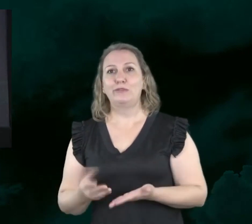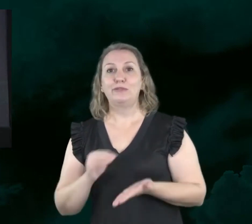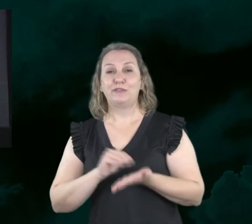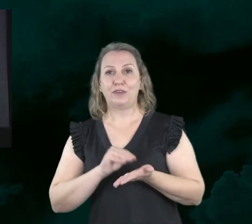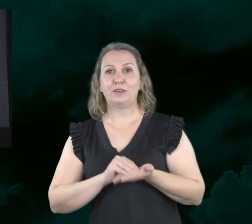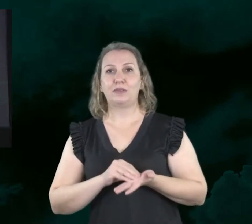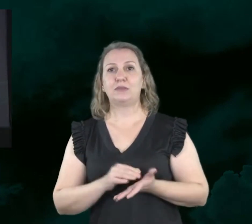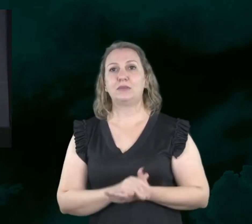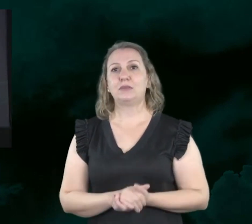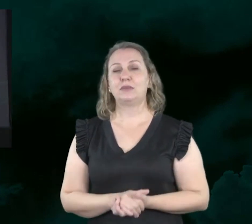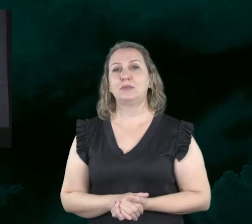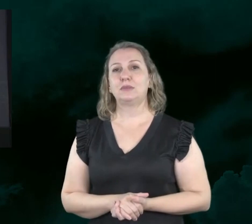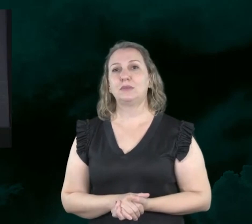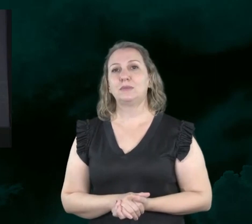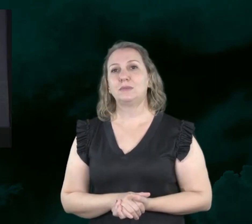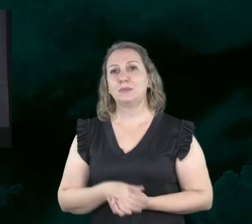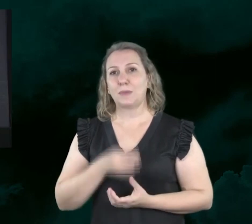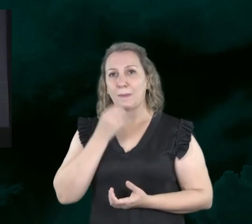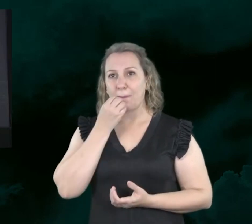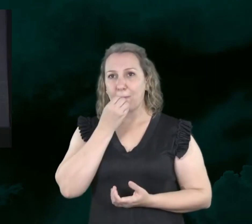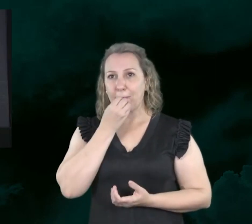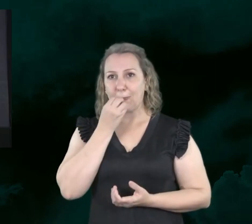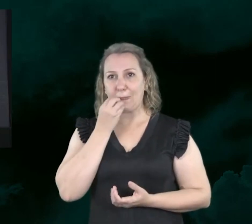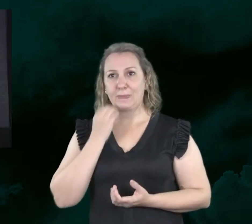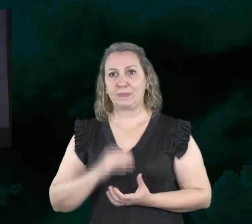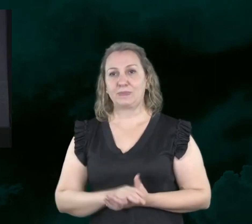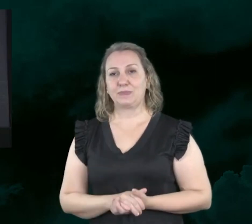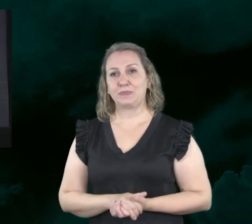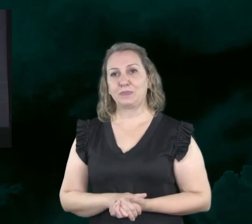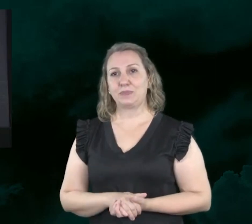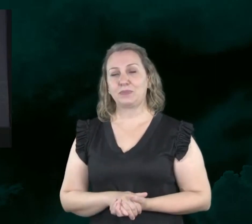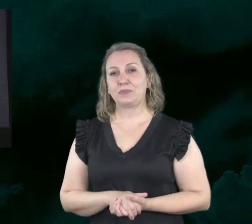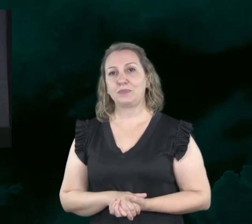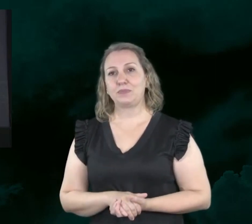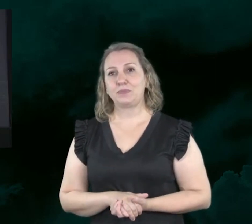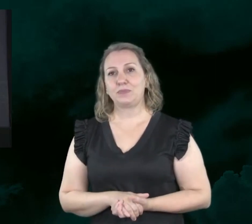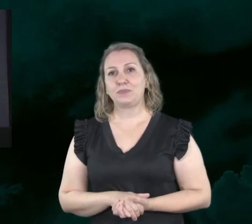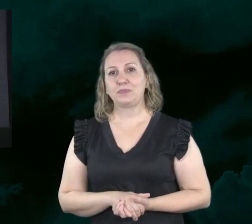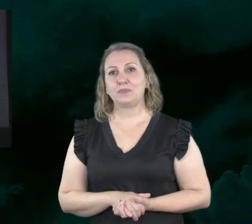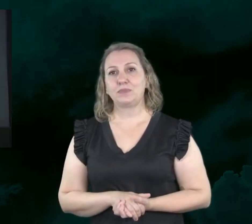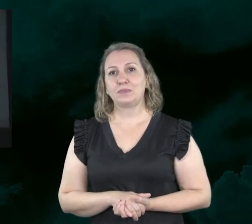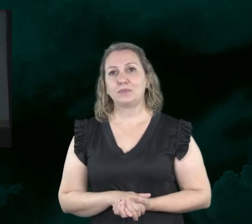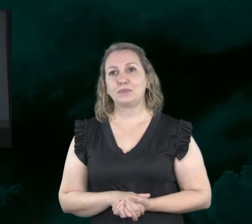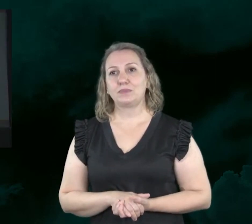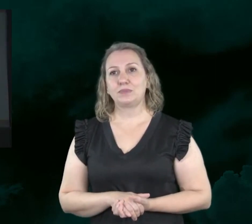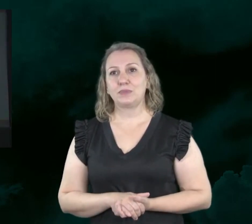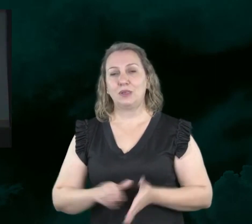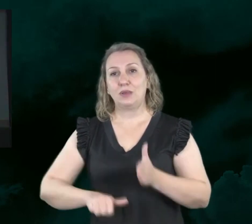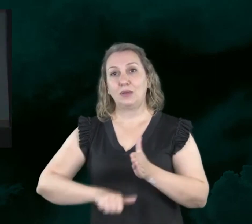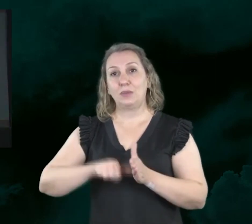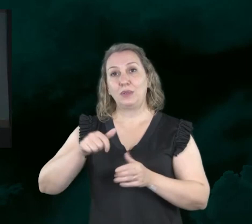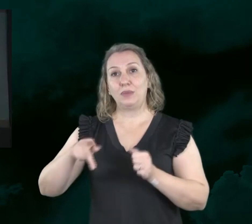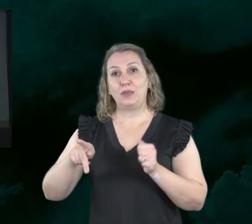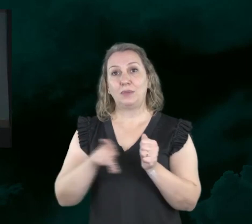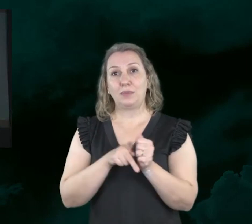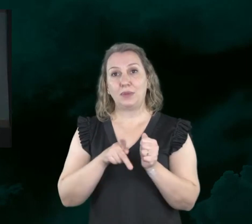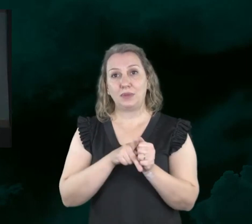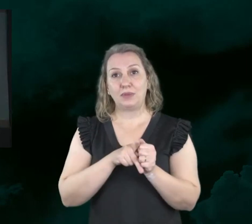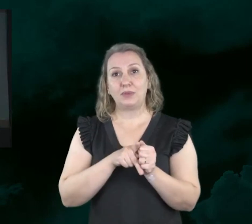Vocês vão ver. Agora vou direto para 1 Pedro. Vamos lá para 1